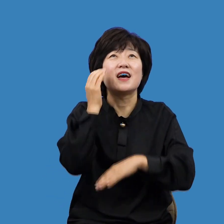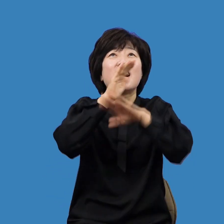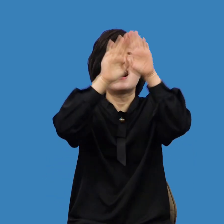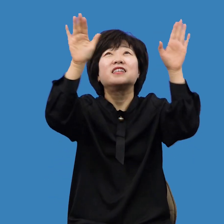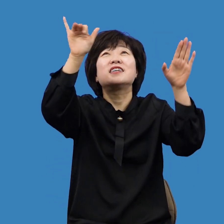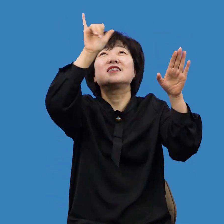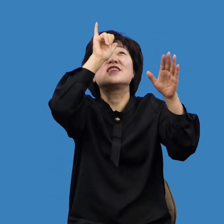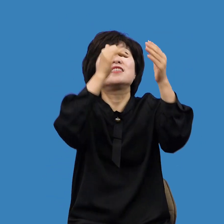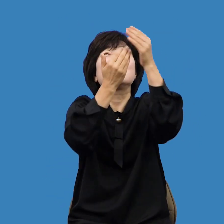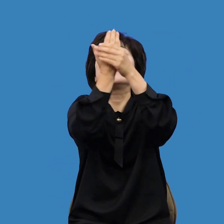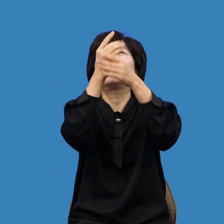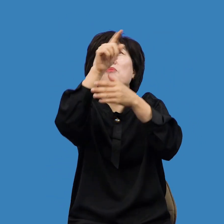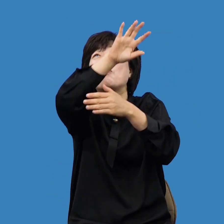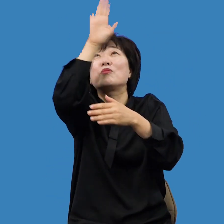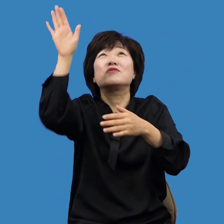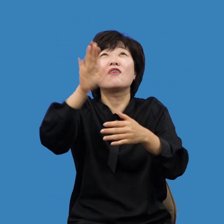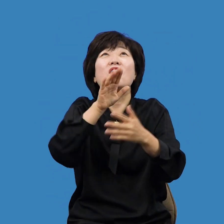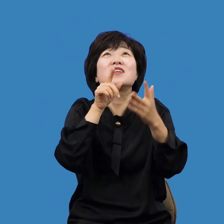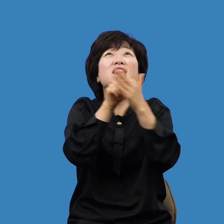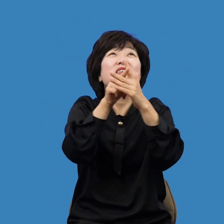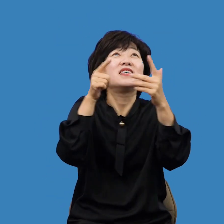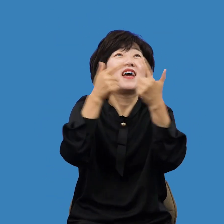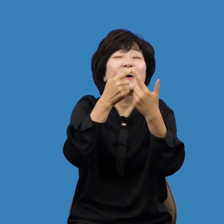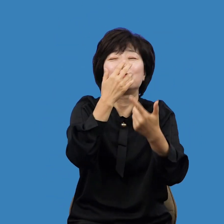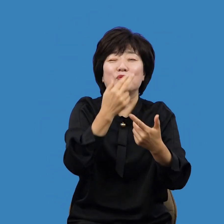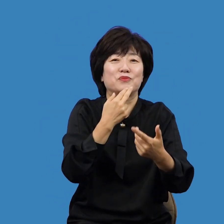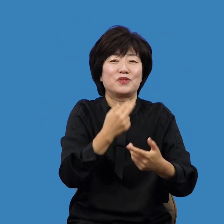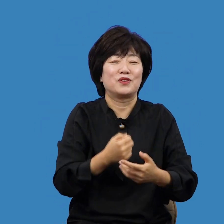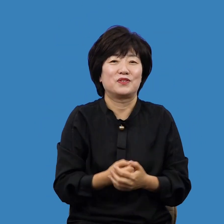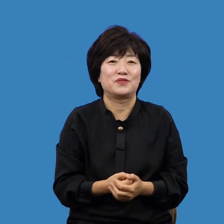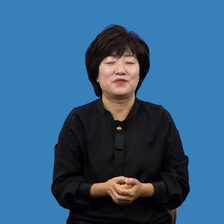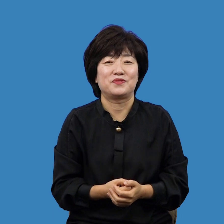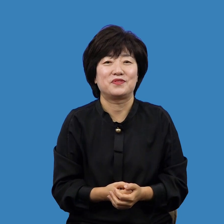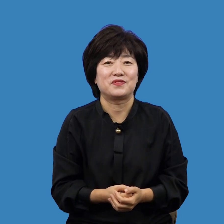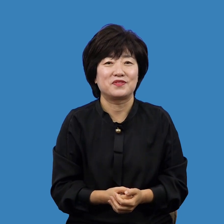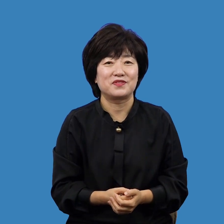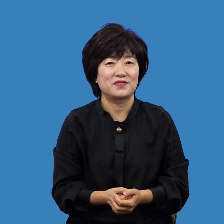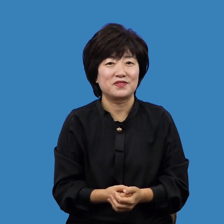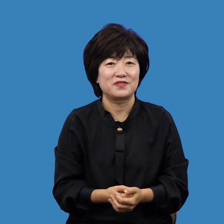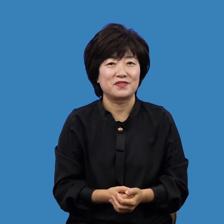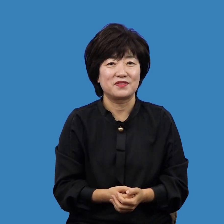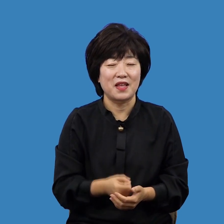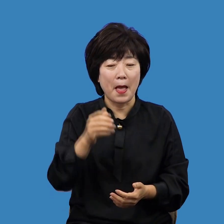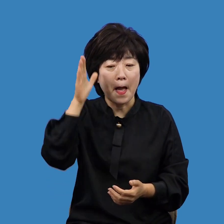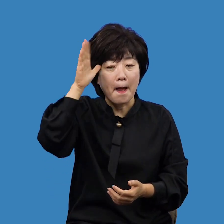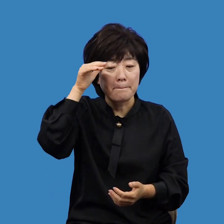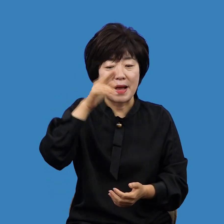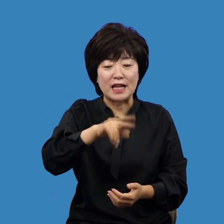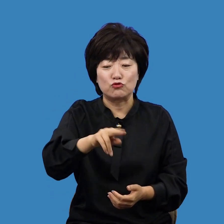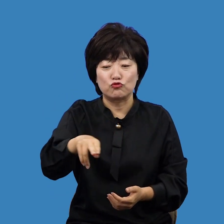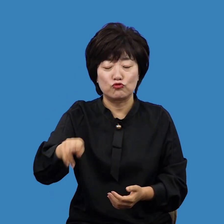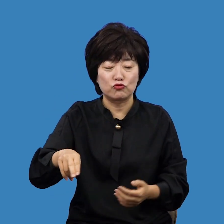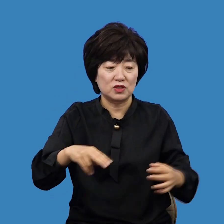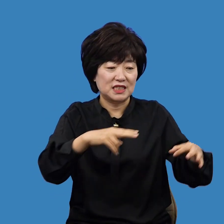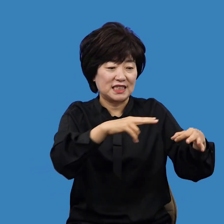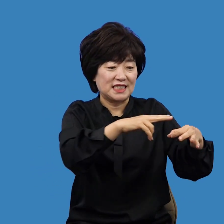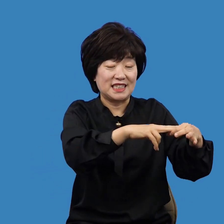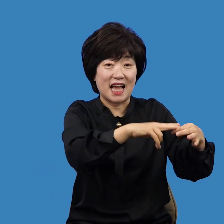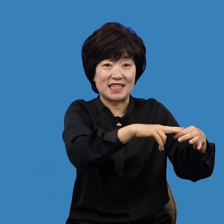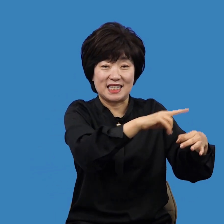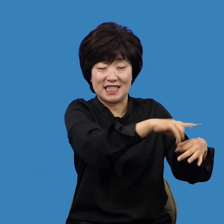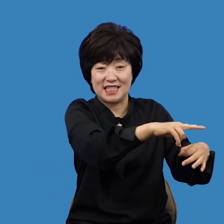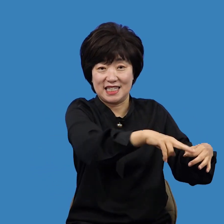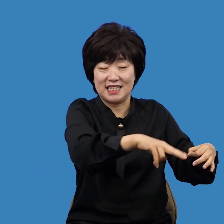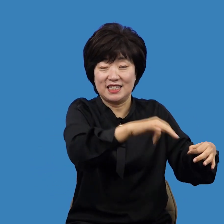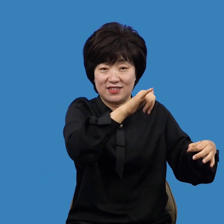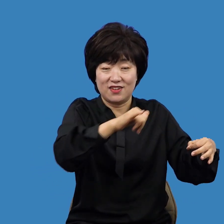다른 얘기입니다. 이것은 무슨 굳이 비교하자면 이런 거예요. 이제 바둑이 있고 장기가 있어. 바둑이 있고